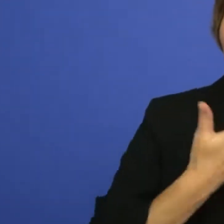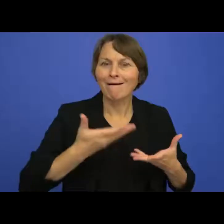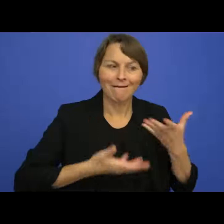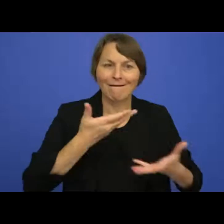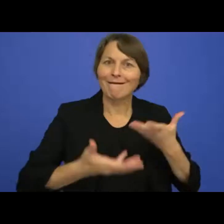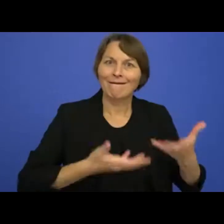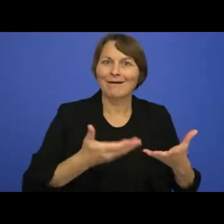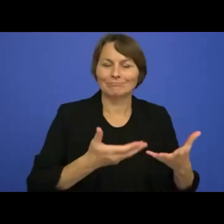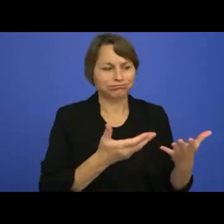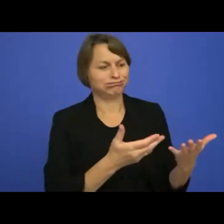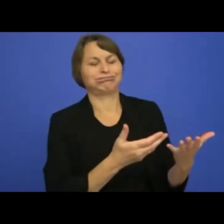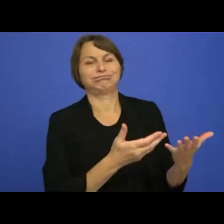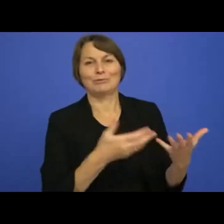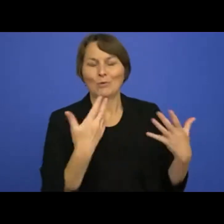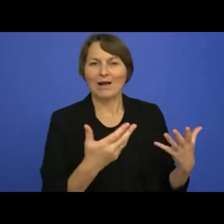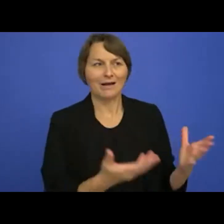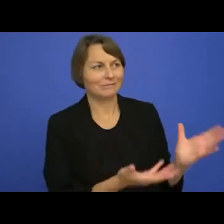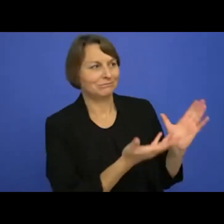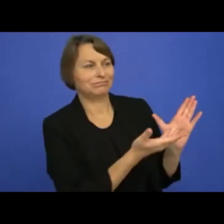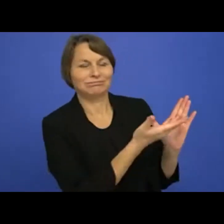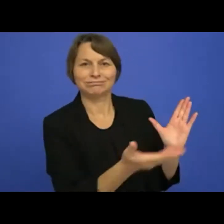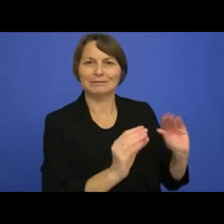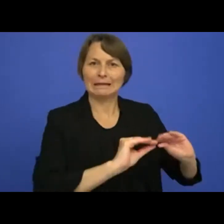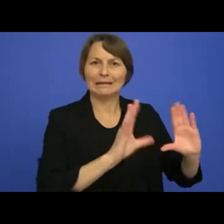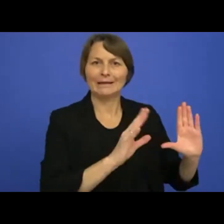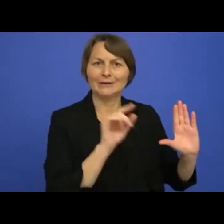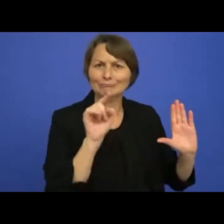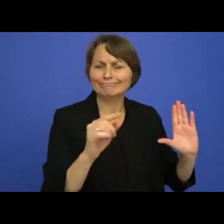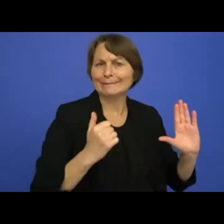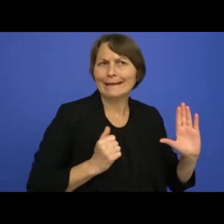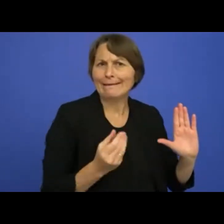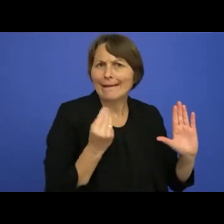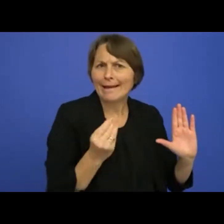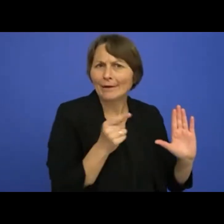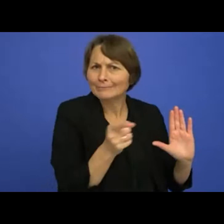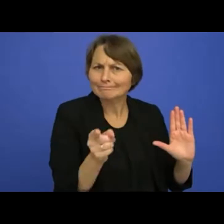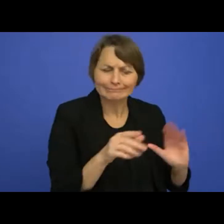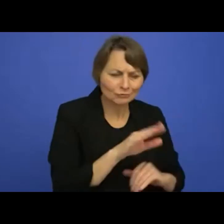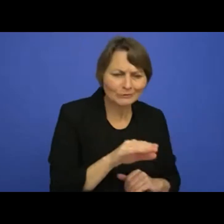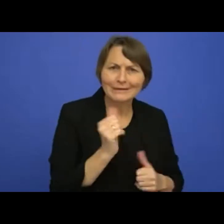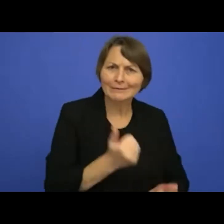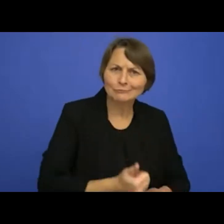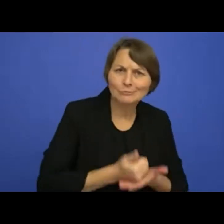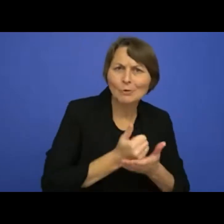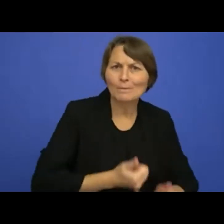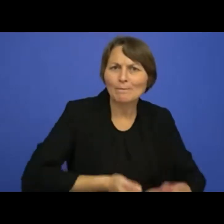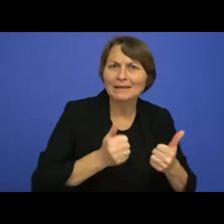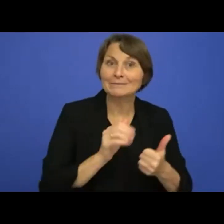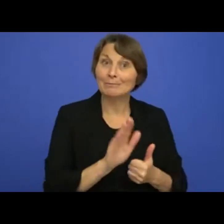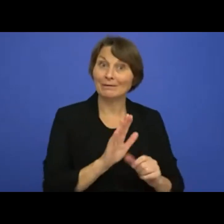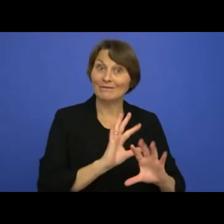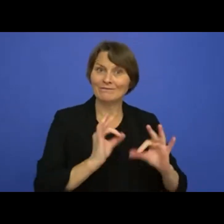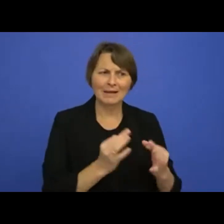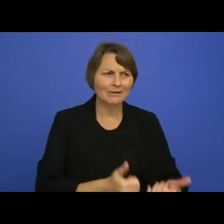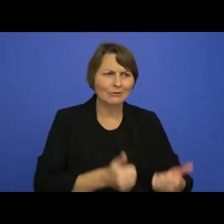de cette réponse extrêmement complète et qui nous donne une bonne idée de la façon dont on peut considérer les enfants, les aider ainsi que